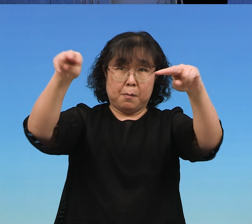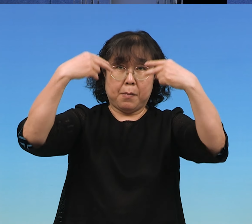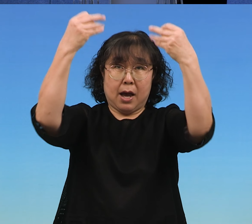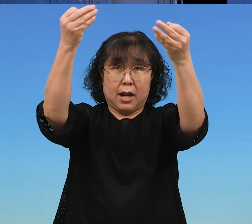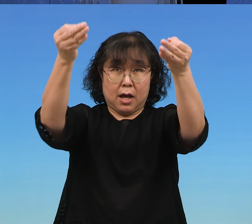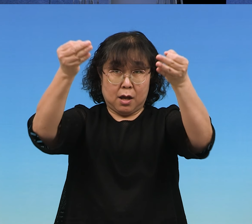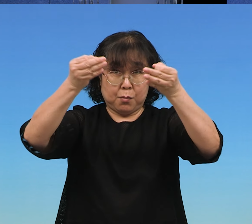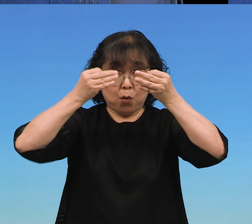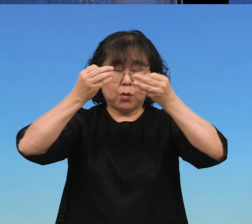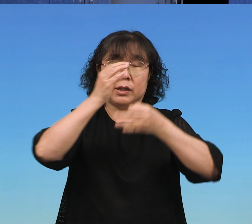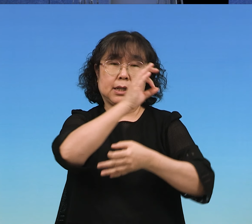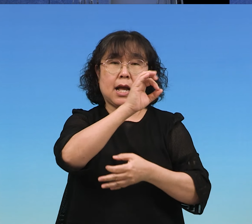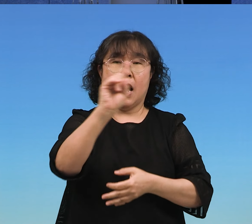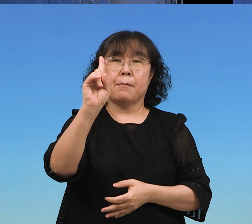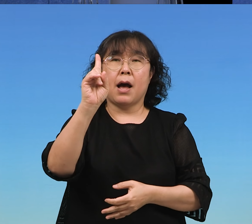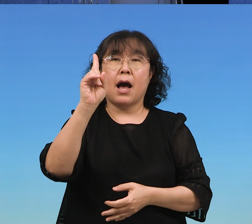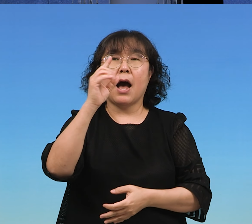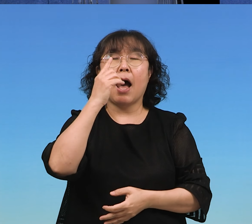바라보시는